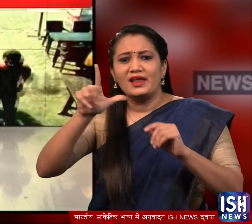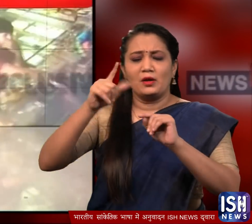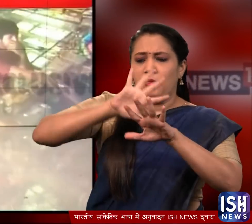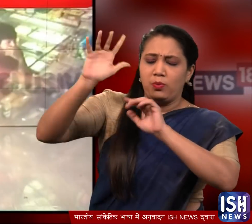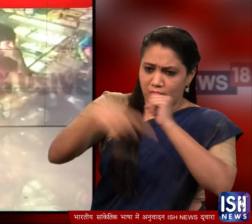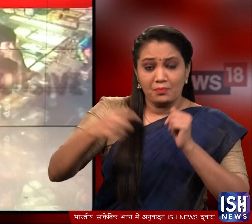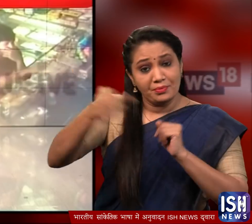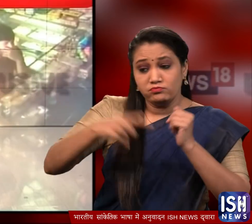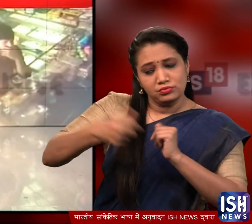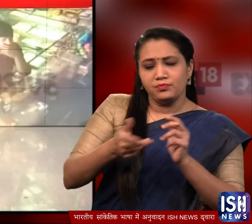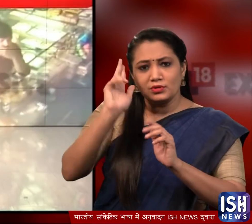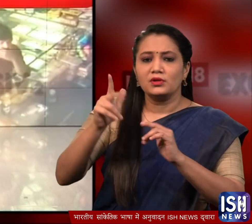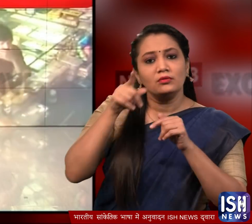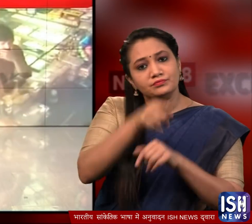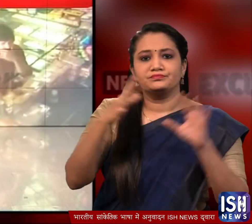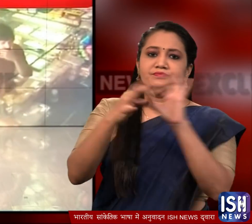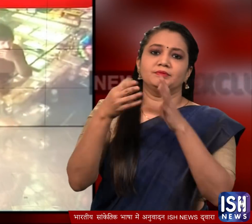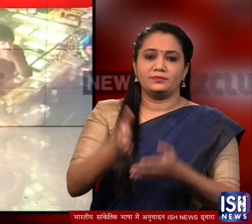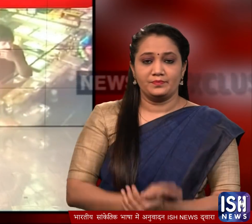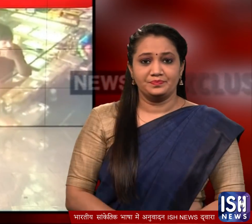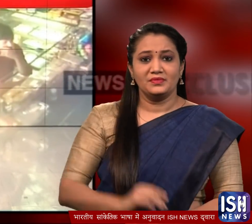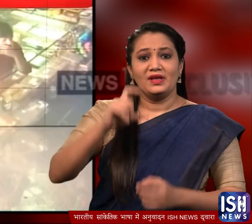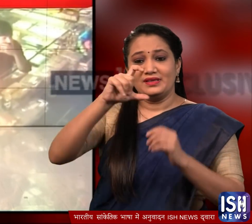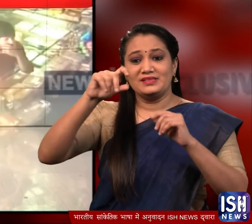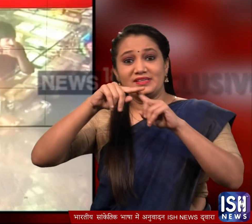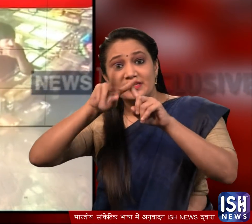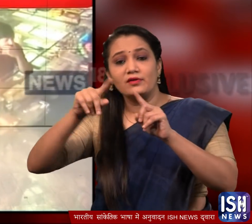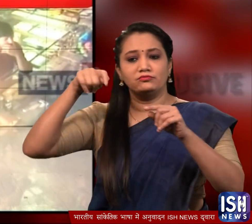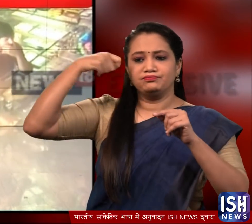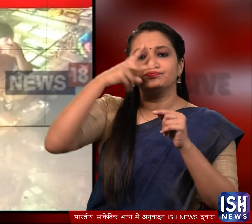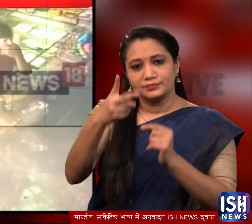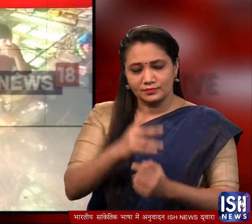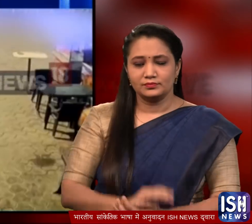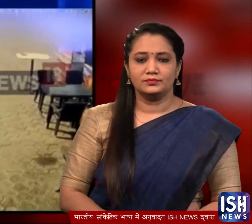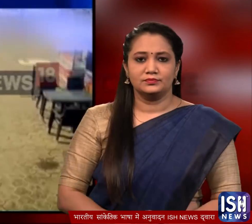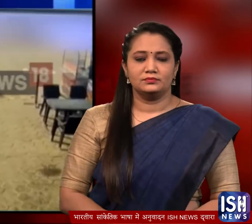की अवैध वसूली की मांग को लेकर यह फायरिंग की गई। इस घटना का CCTV वीडियो भी सामने आया,